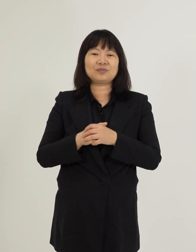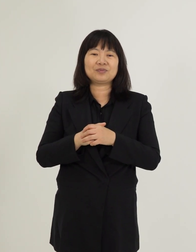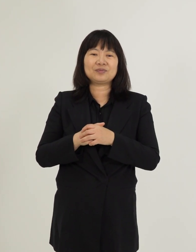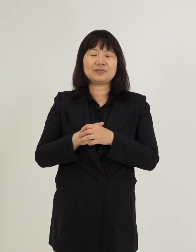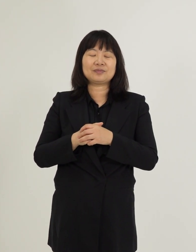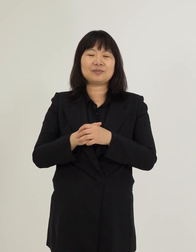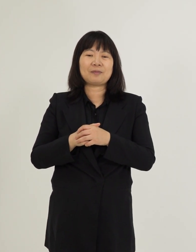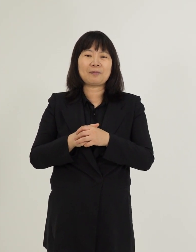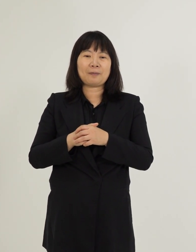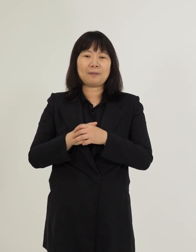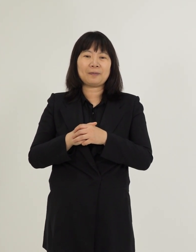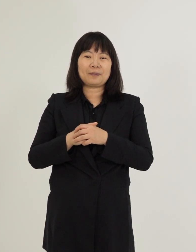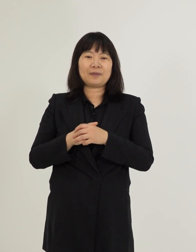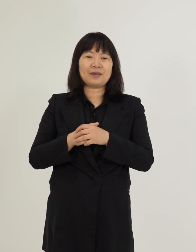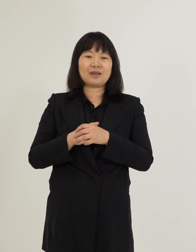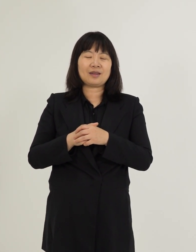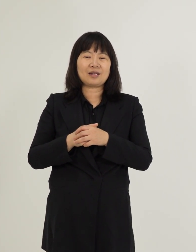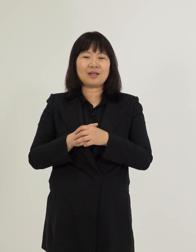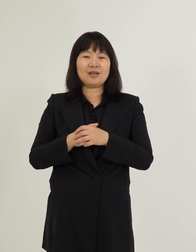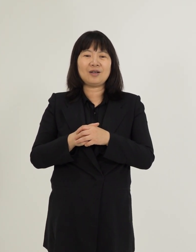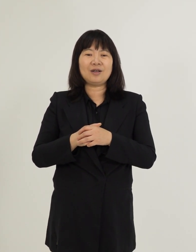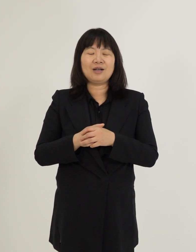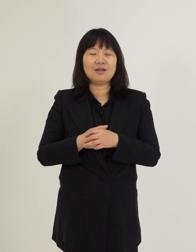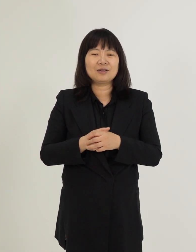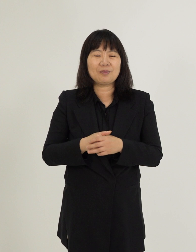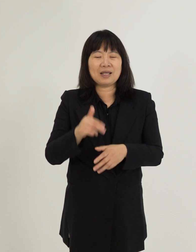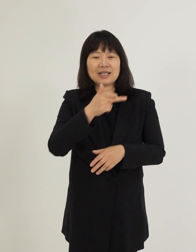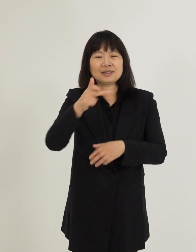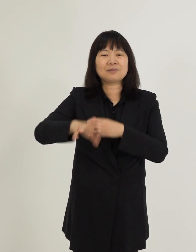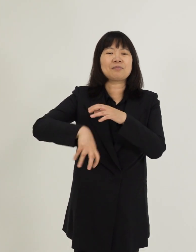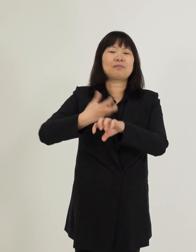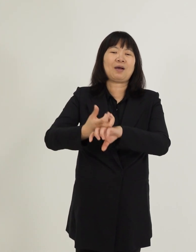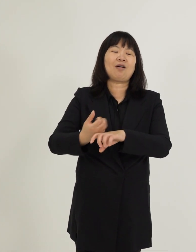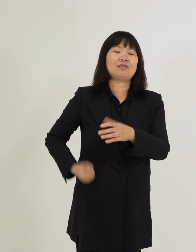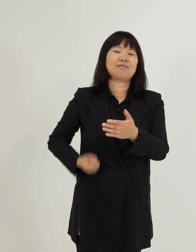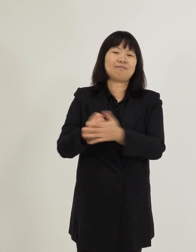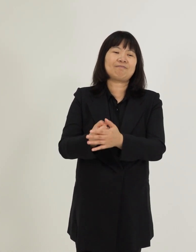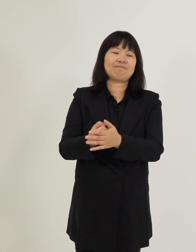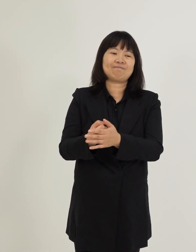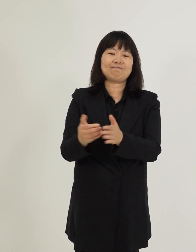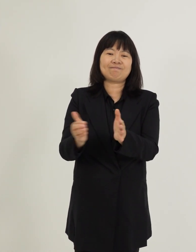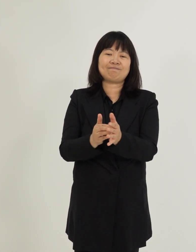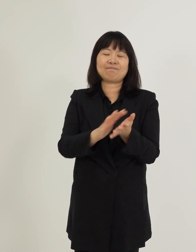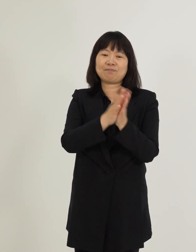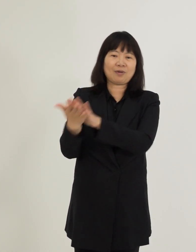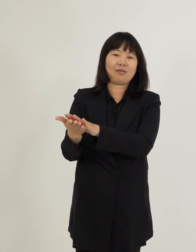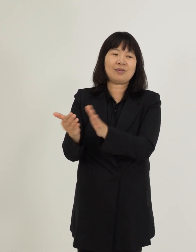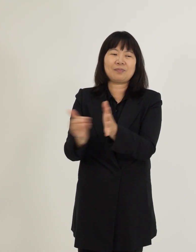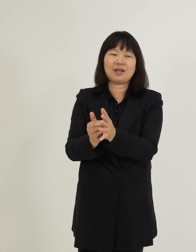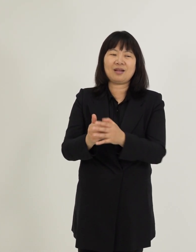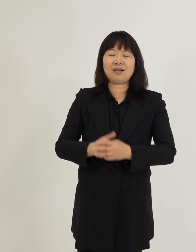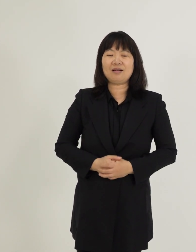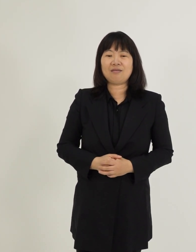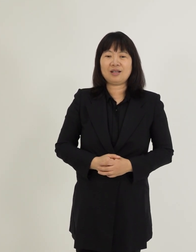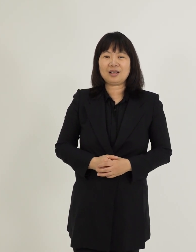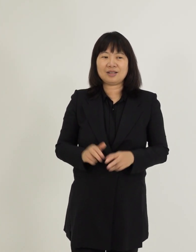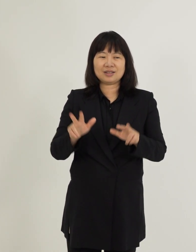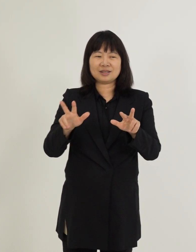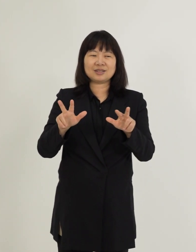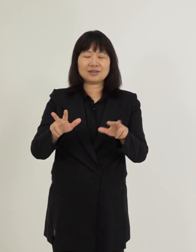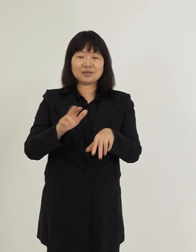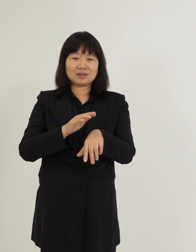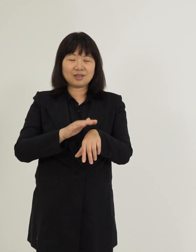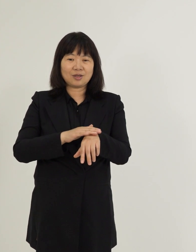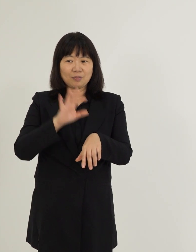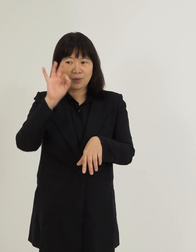다운사이징 정도가 아니라 대변혁을 결정한 겁니다. 근데 저 동네는 저 지금 촉